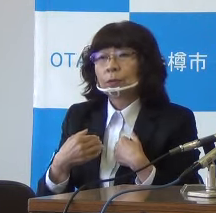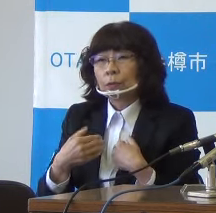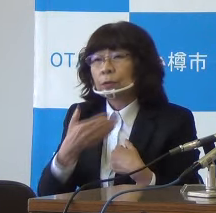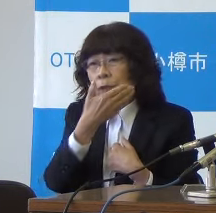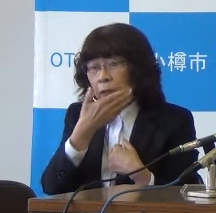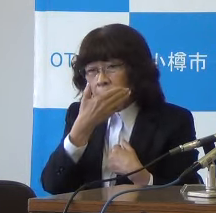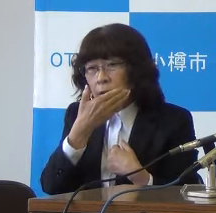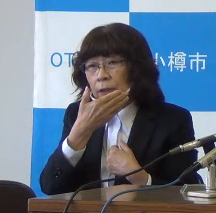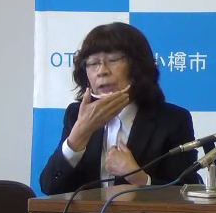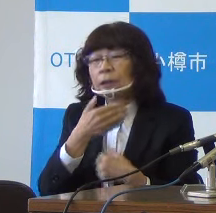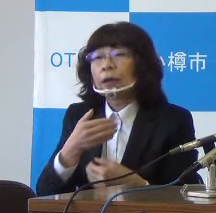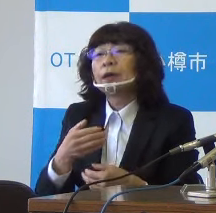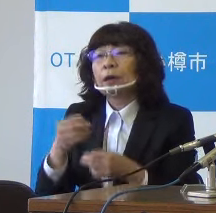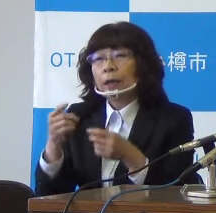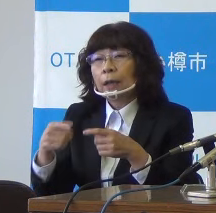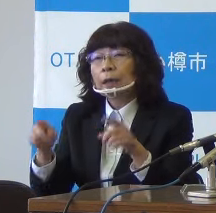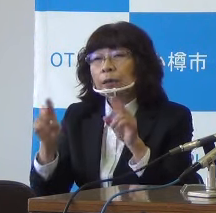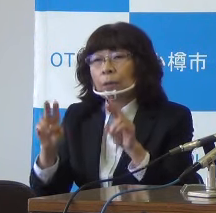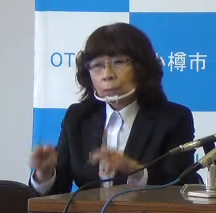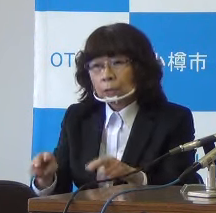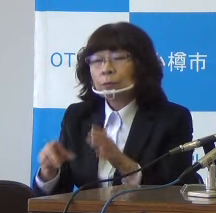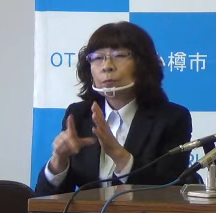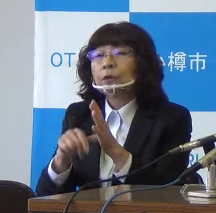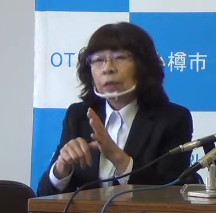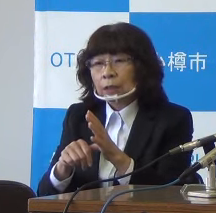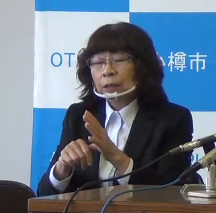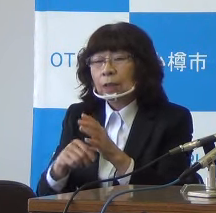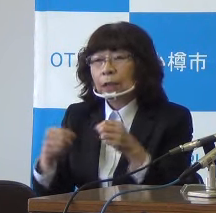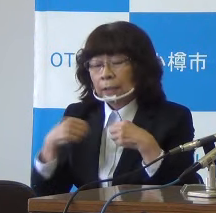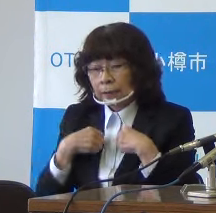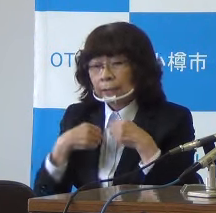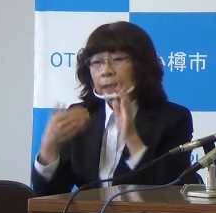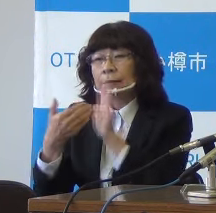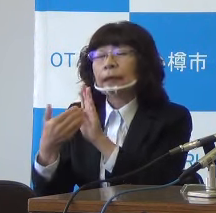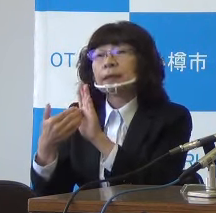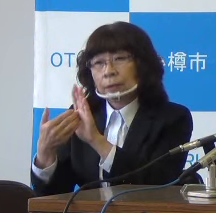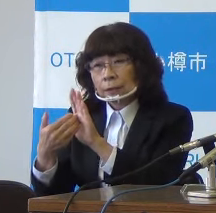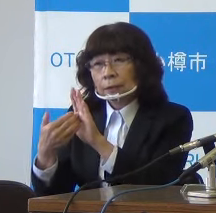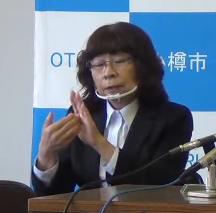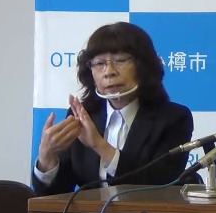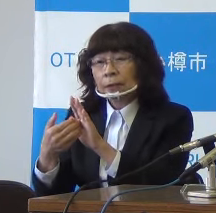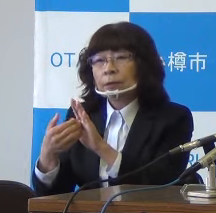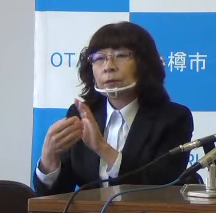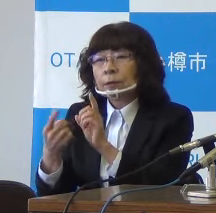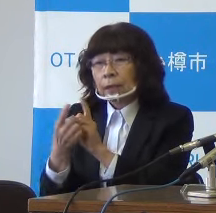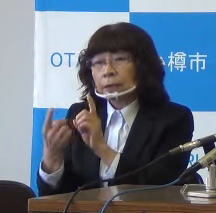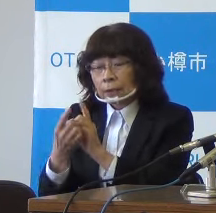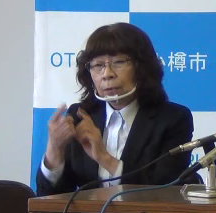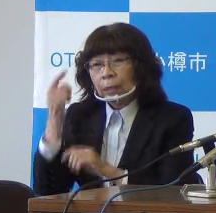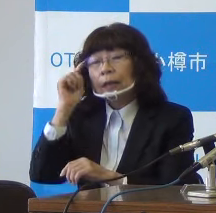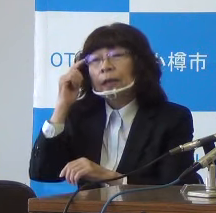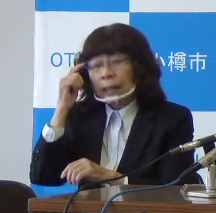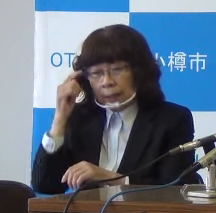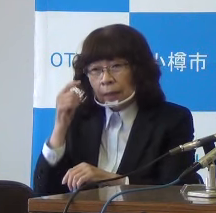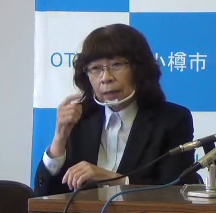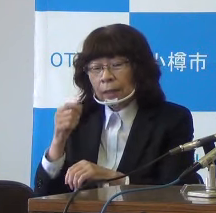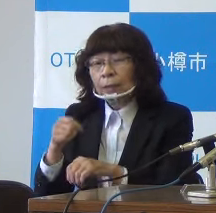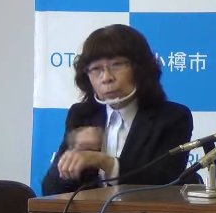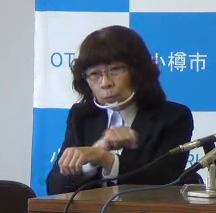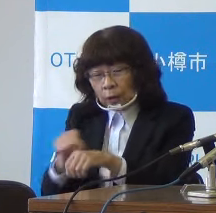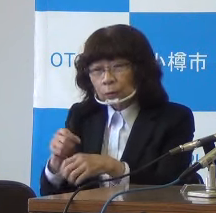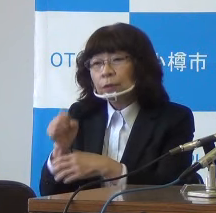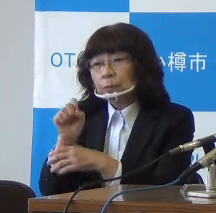ては感染防止対策を講じた上で例外的に実施することとし